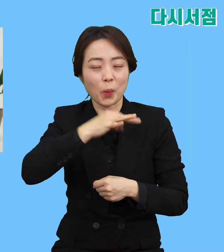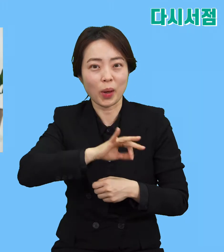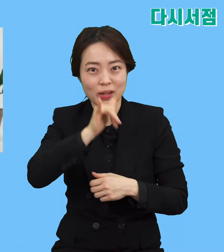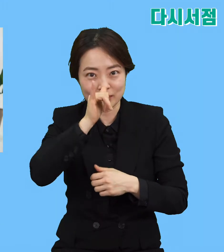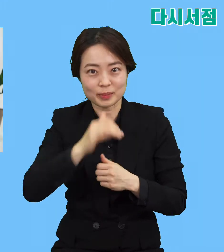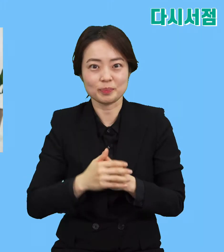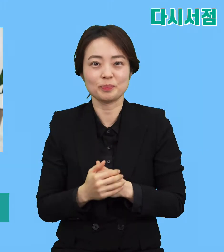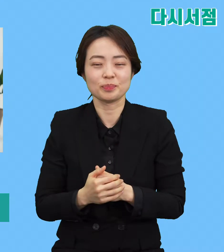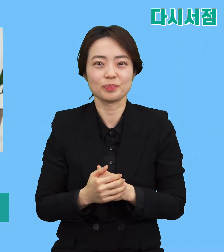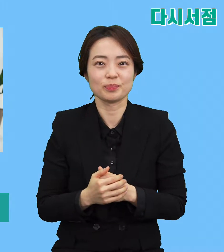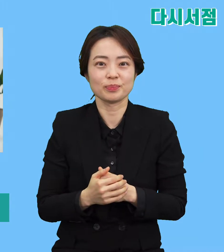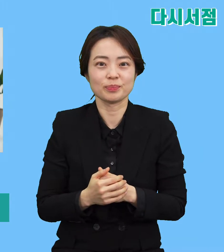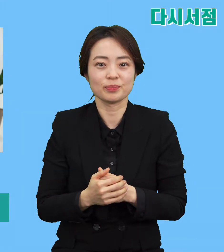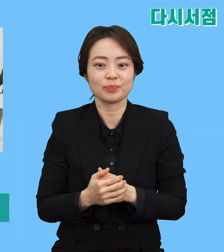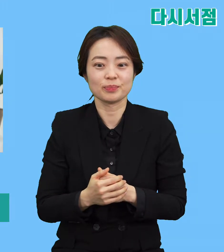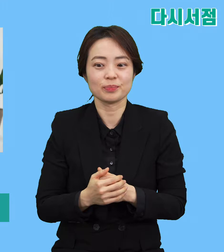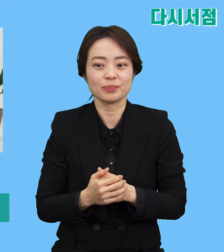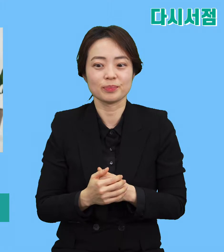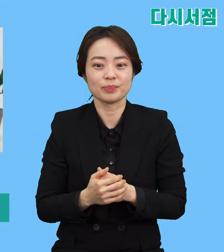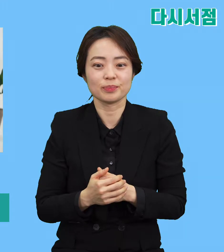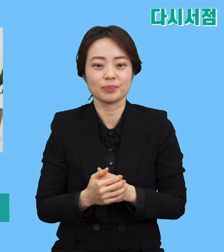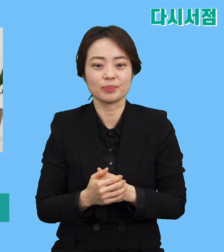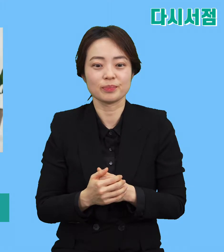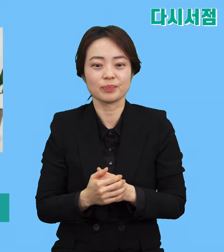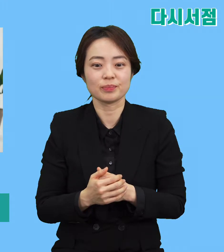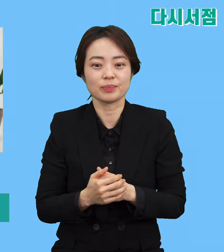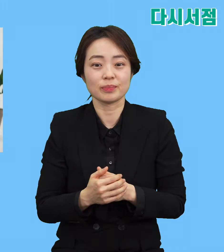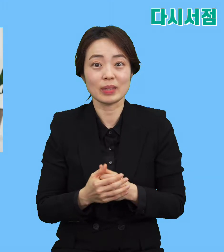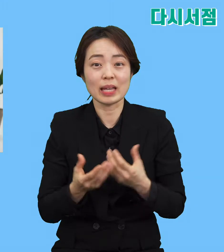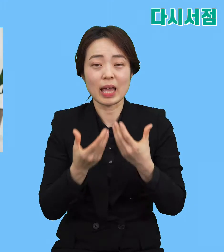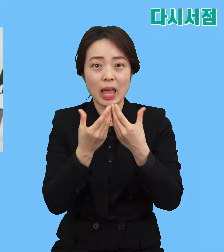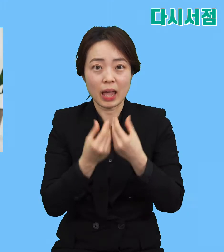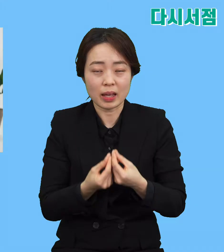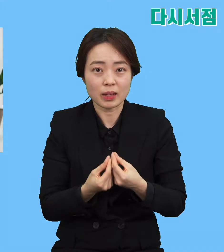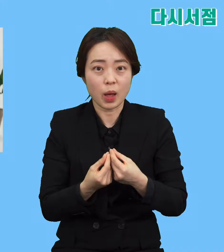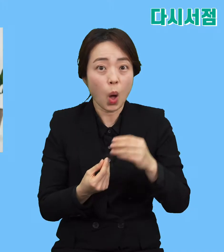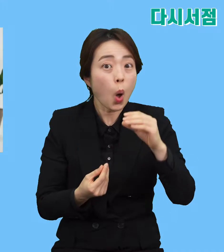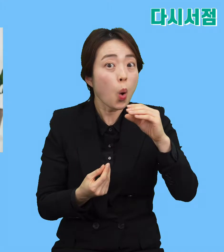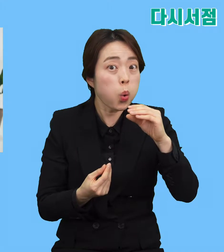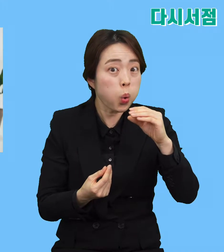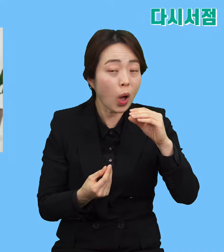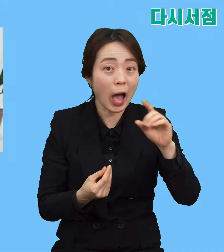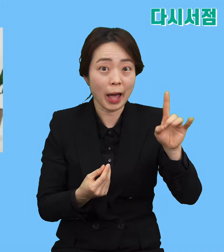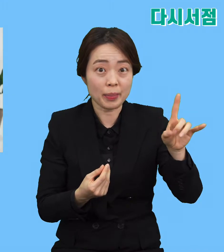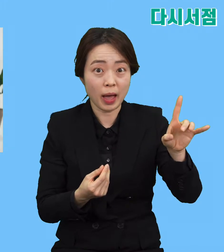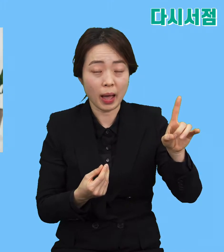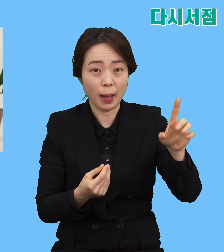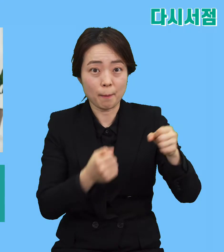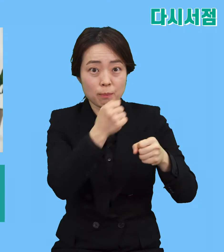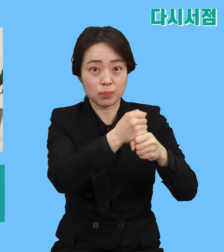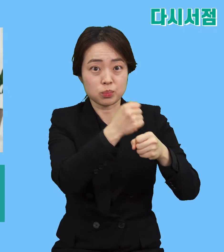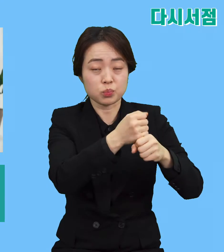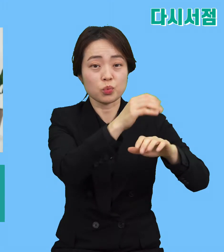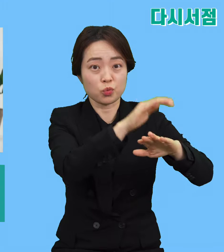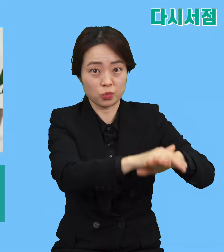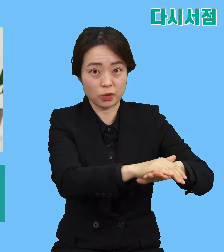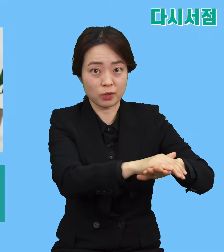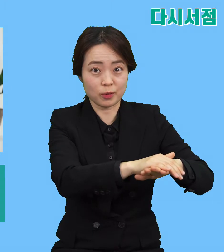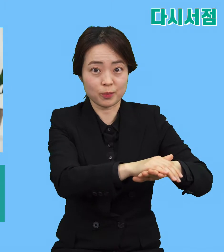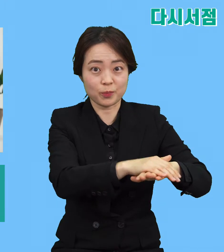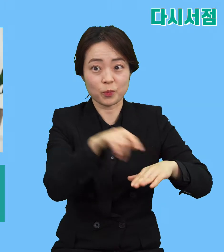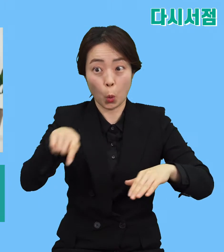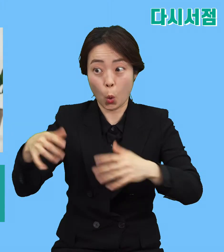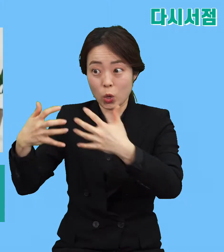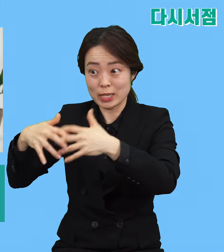해요. 근데 이런 봉투라는 것도 사실 봉투 하나를 만들어 놓으면 이쪽